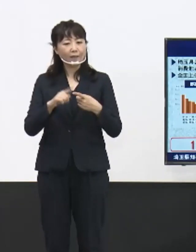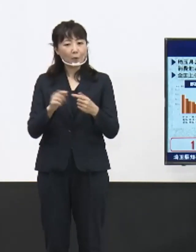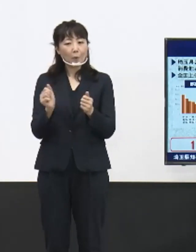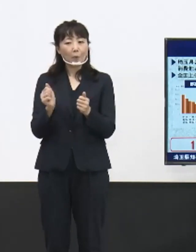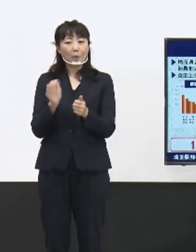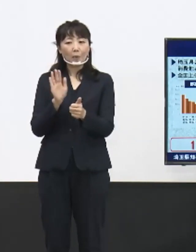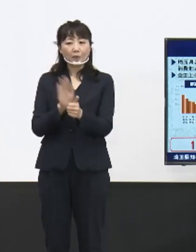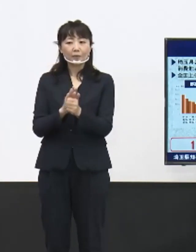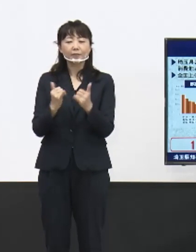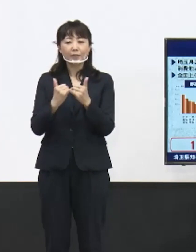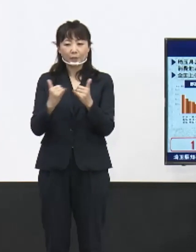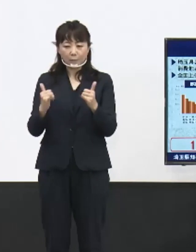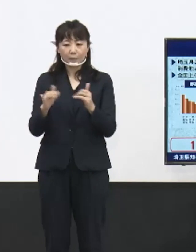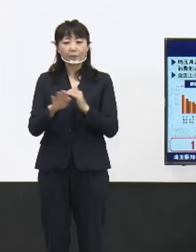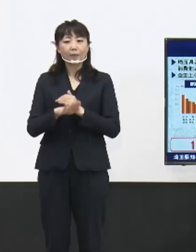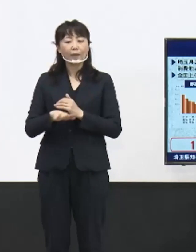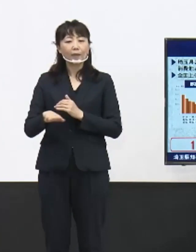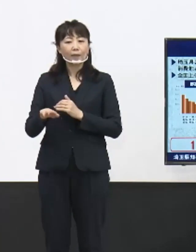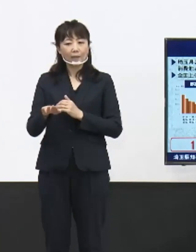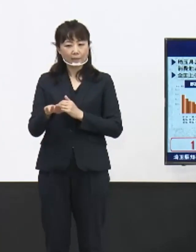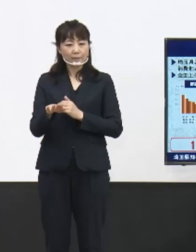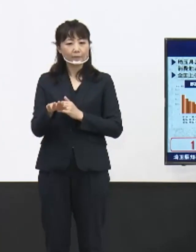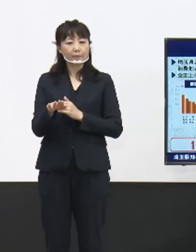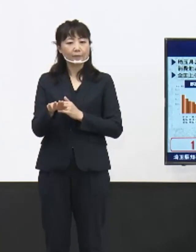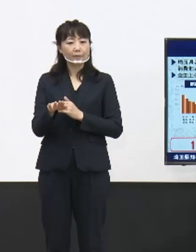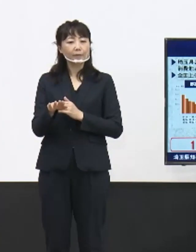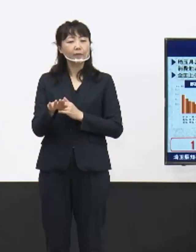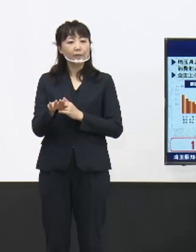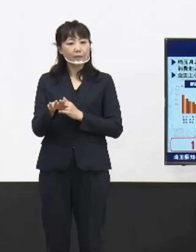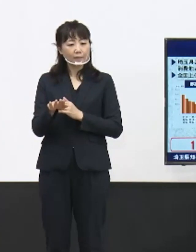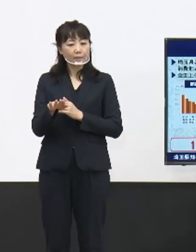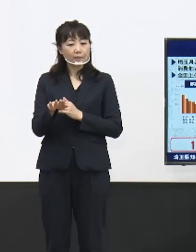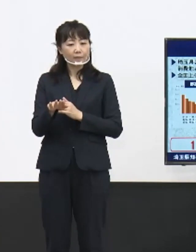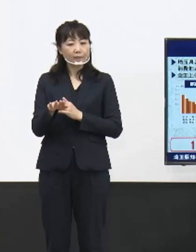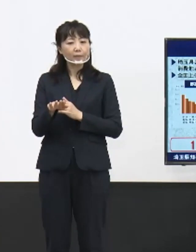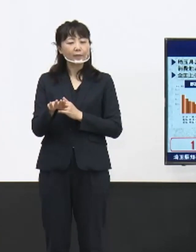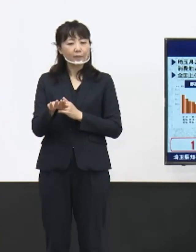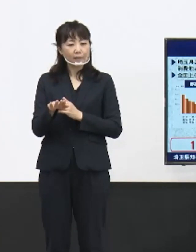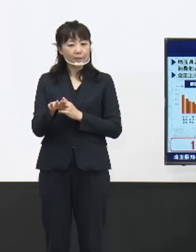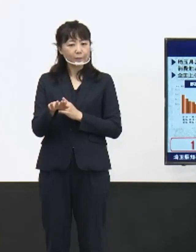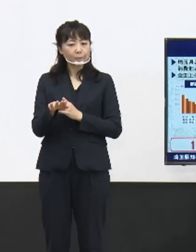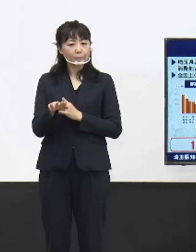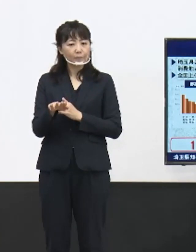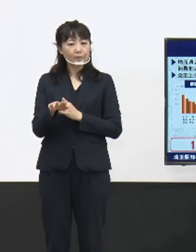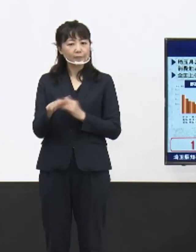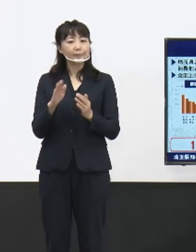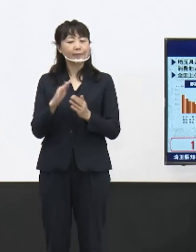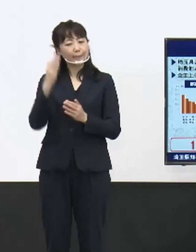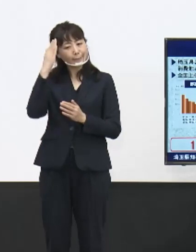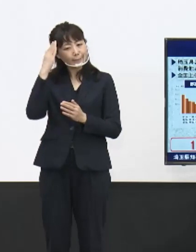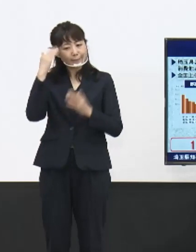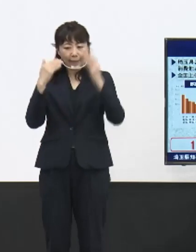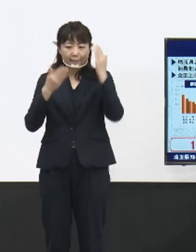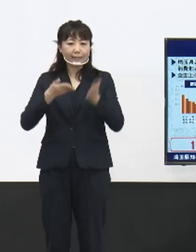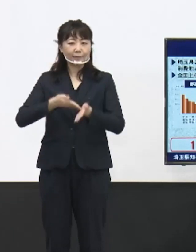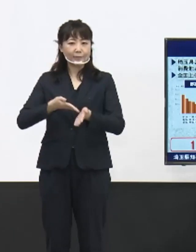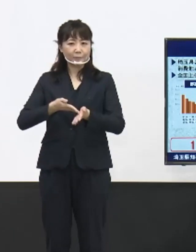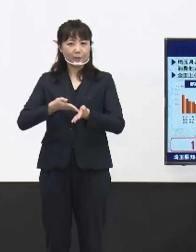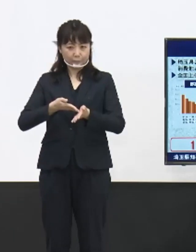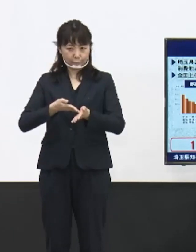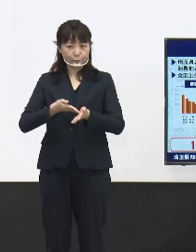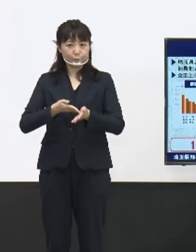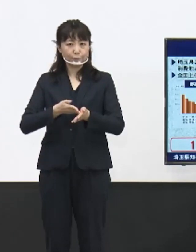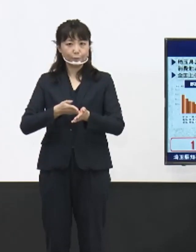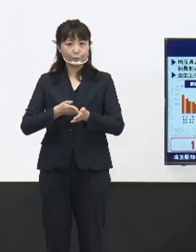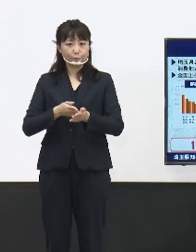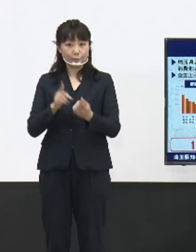ては、延期し、することによってそのスタジアムが使えるんですよということを検討して説明をしていくというようなお考えでいらっしゃる